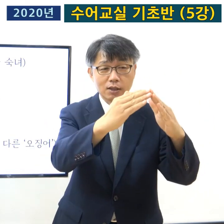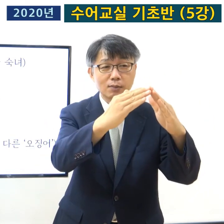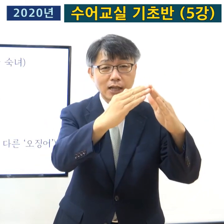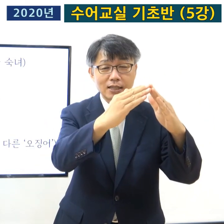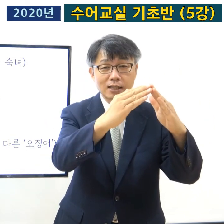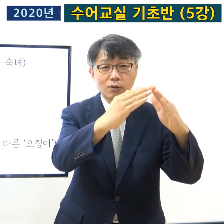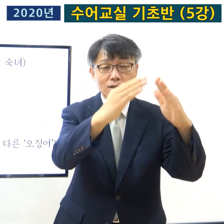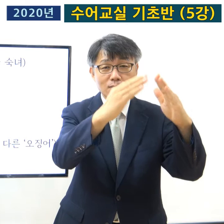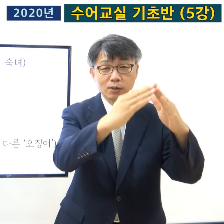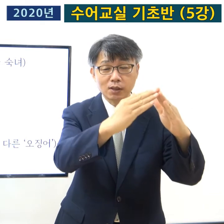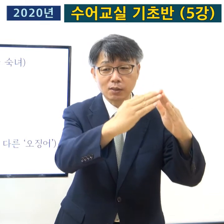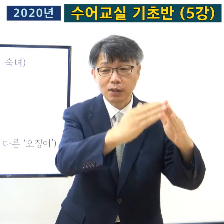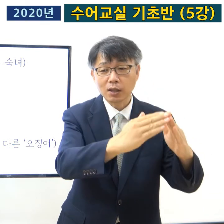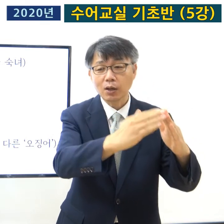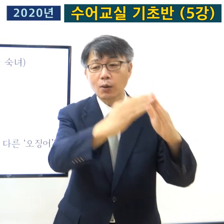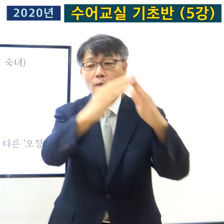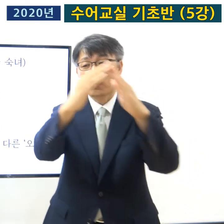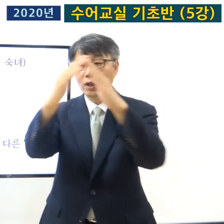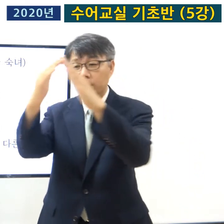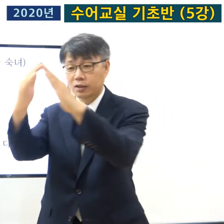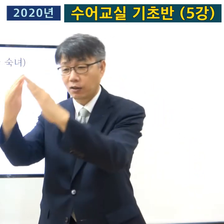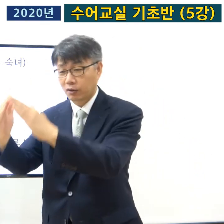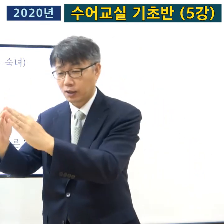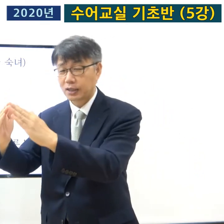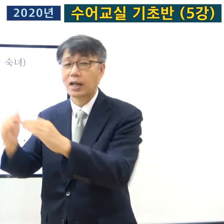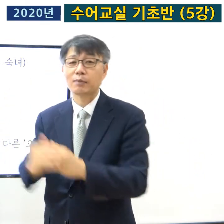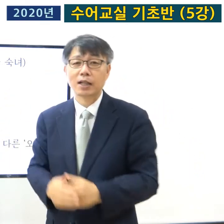집은 아시겠죠? 집이 옮겨지는 거. 이사입니다.